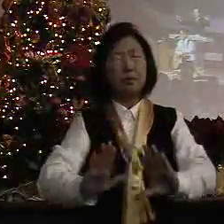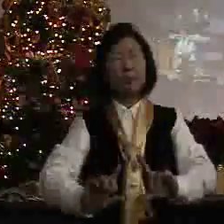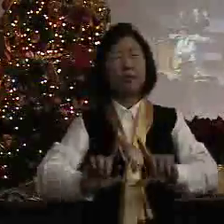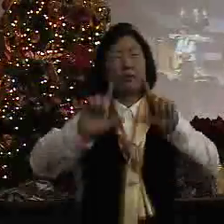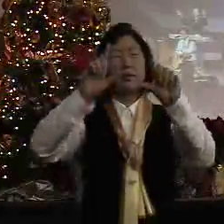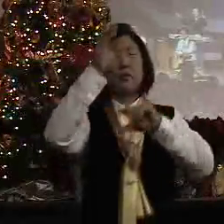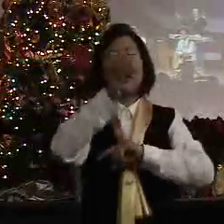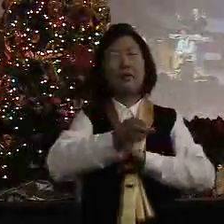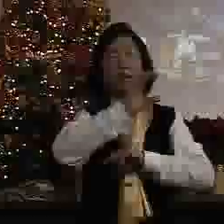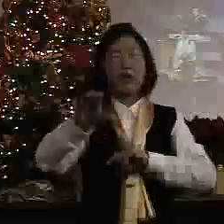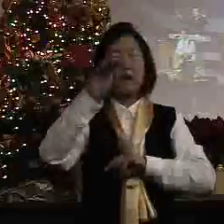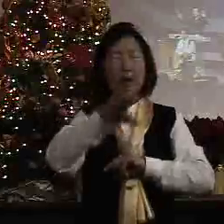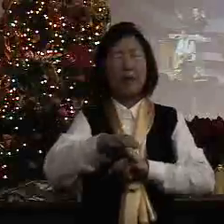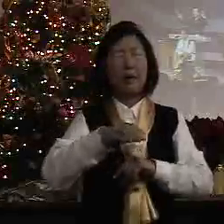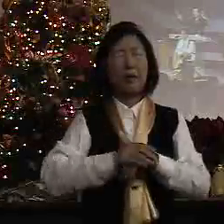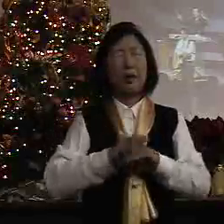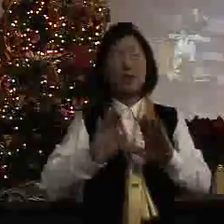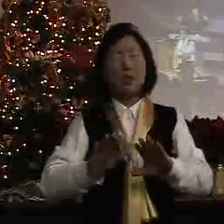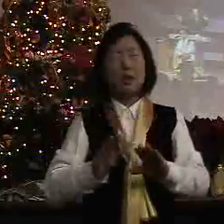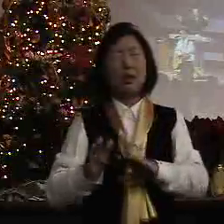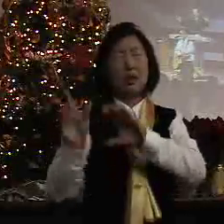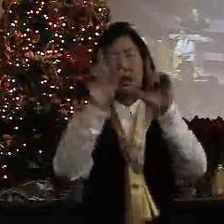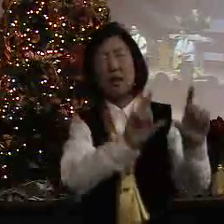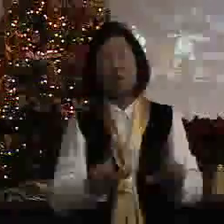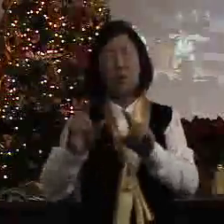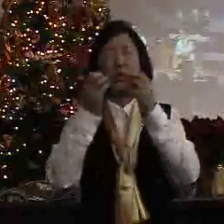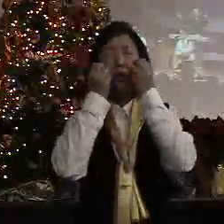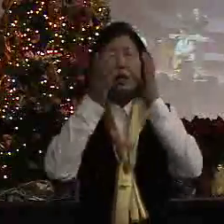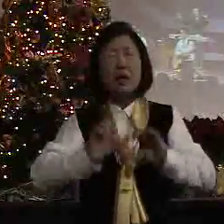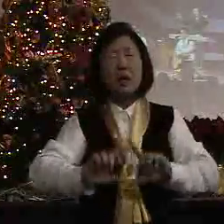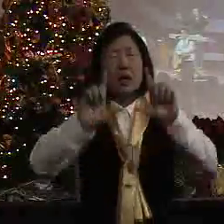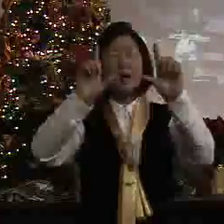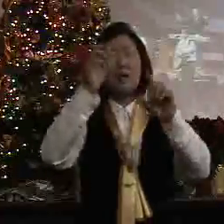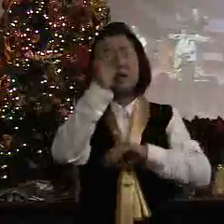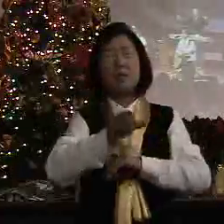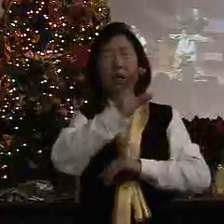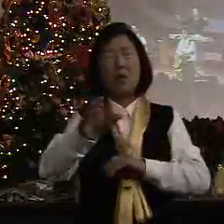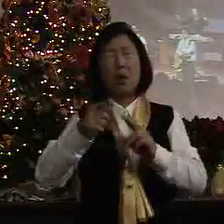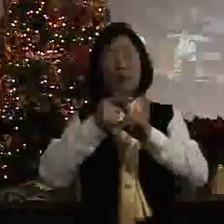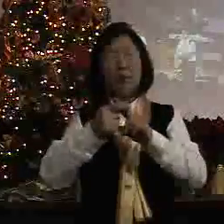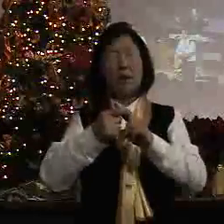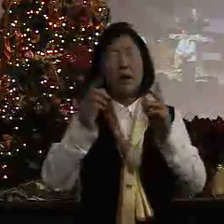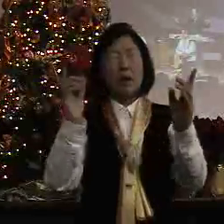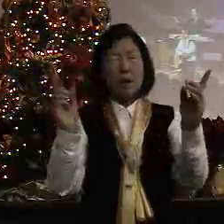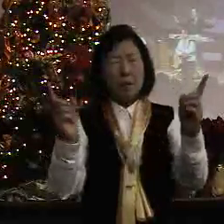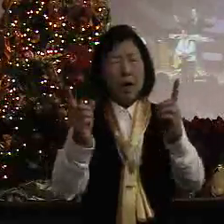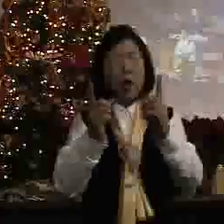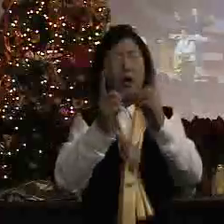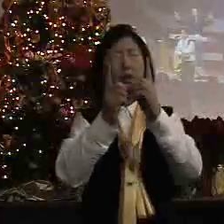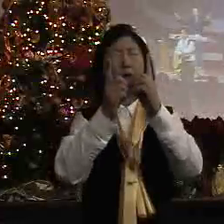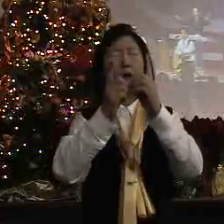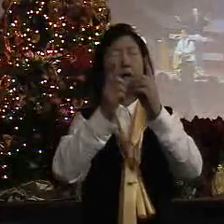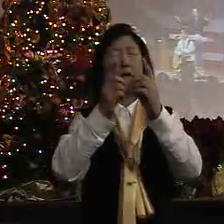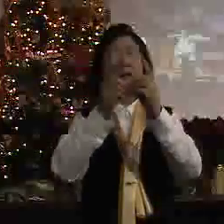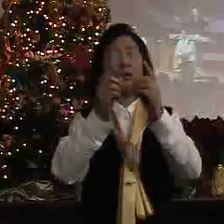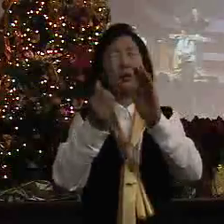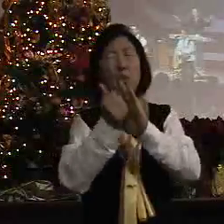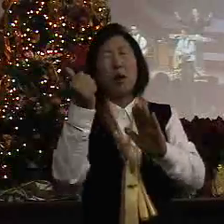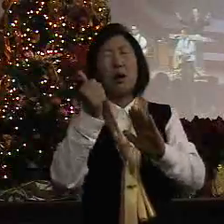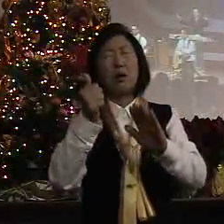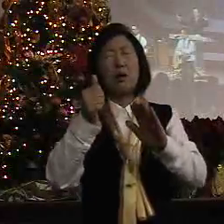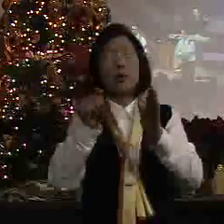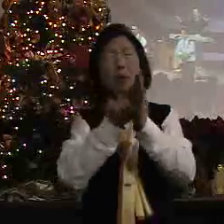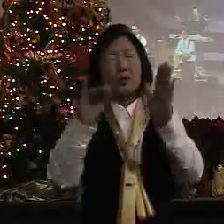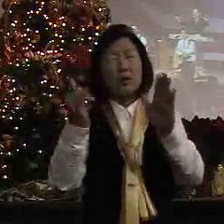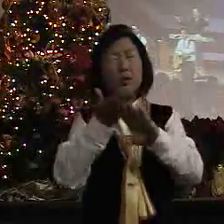해를 십자가 앞에 나와 이제 보내고 새해를 십자가와 함께 맞이하기를 소망하는 모든 주의 백성들 위에,